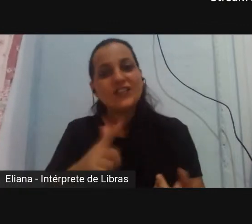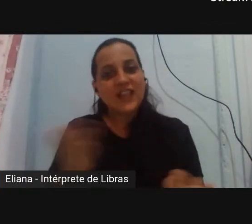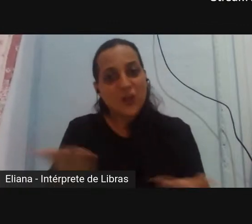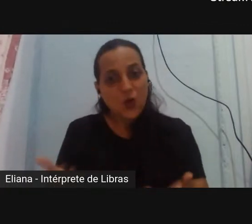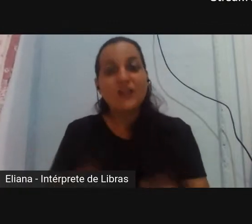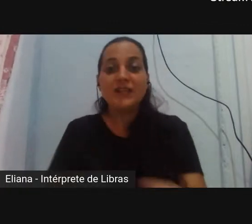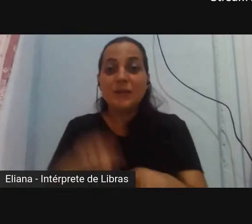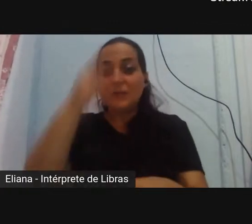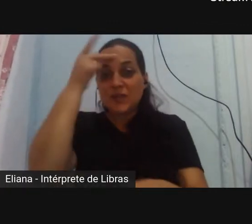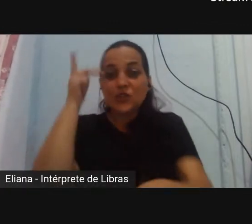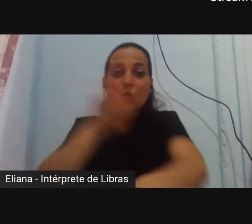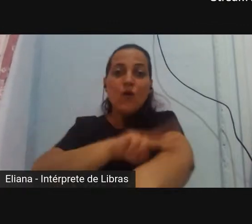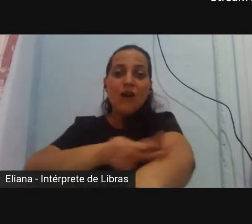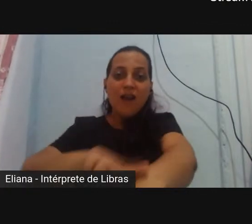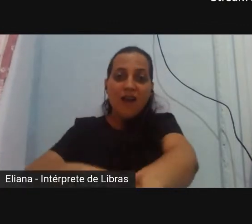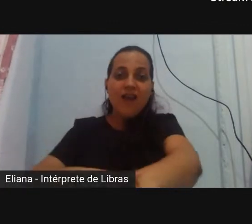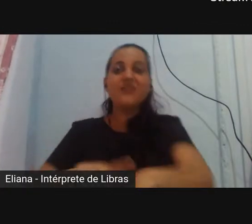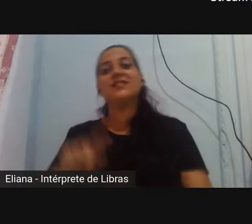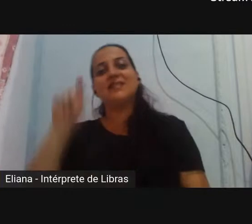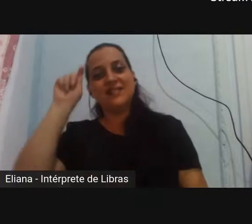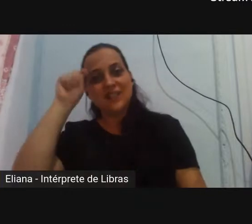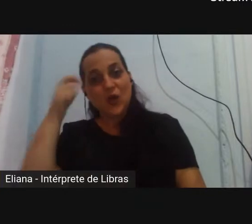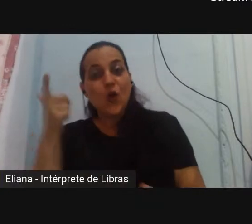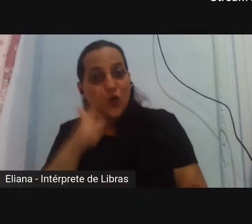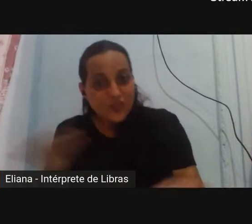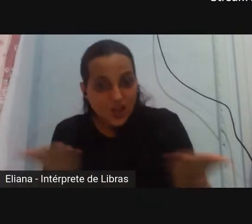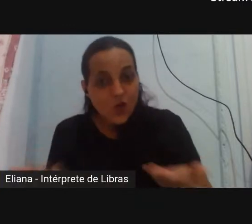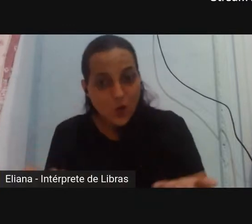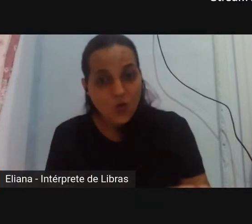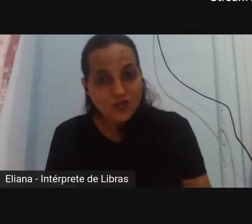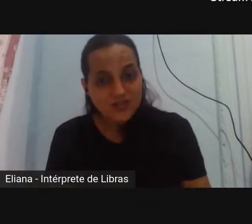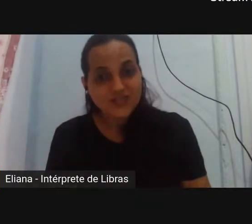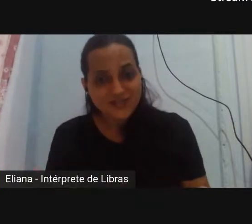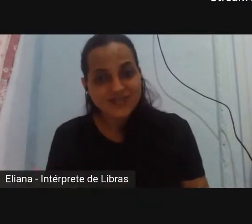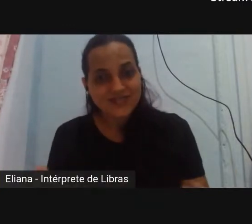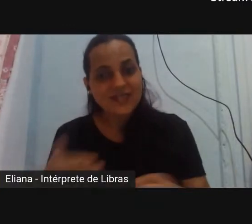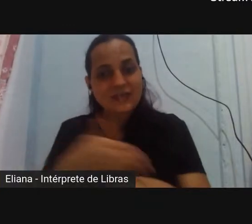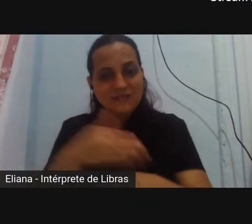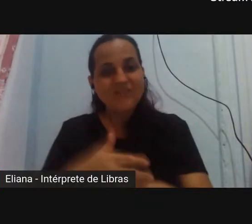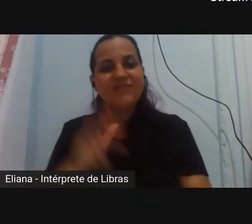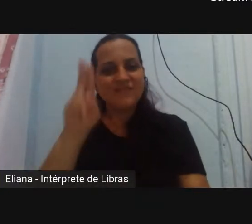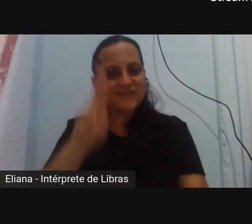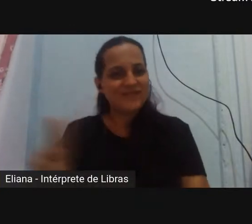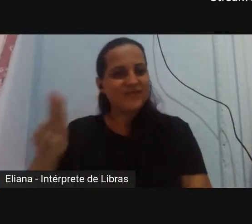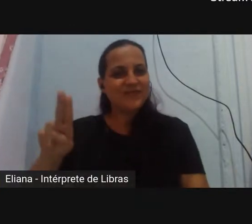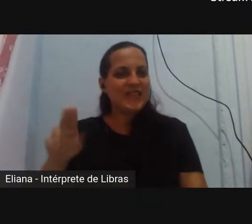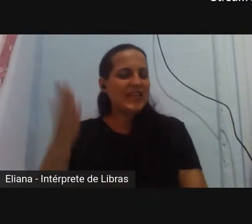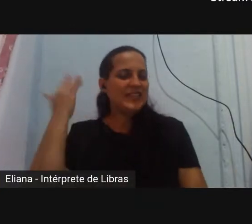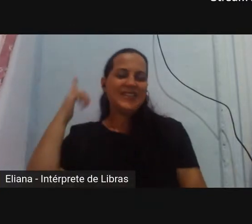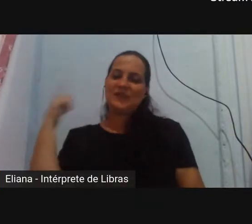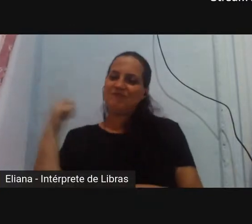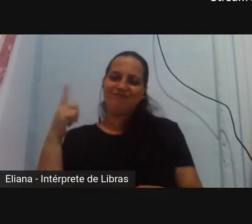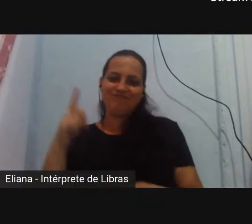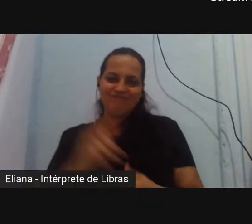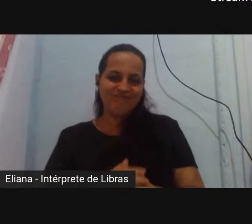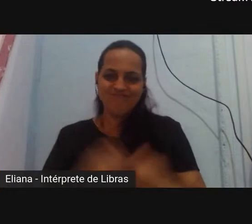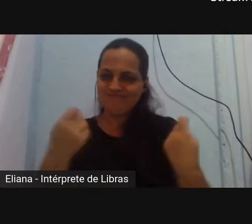negras, coisa que antes, evidentemente, não era possível.